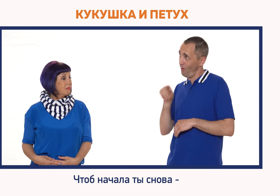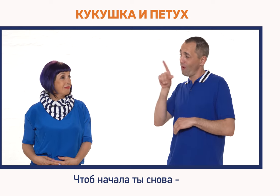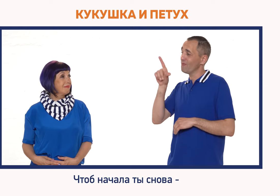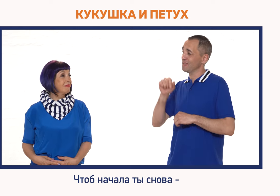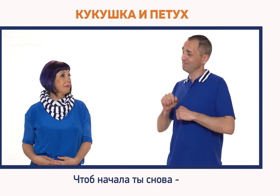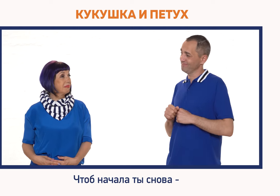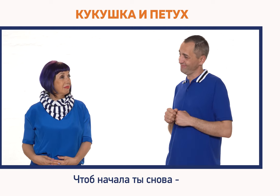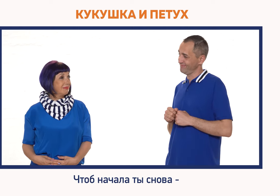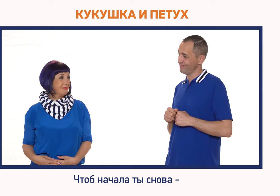снова.